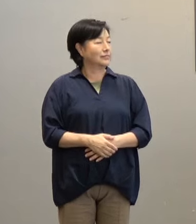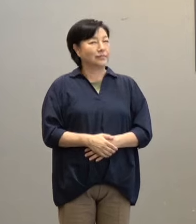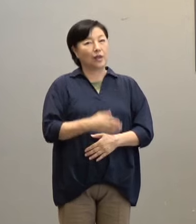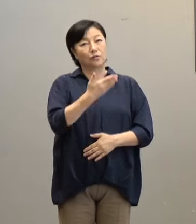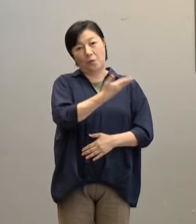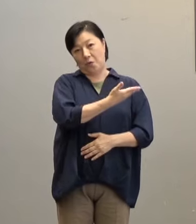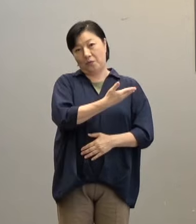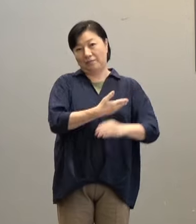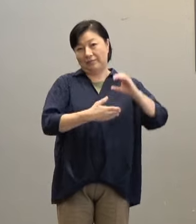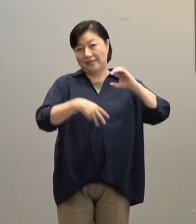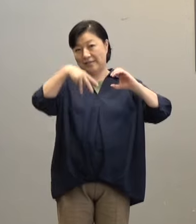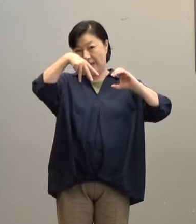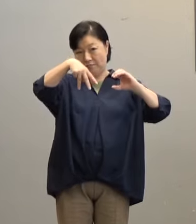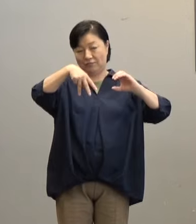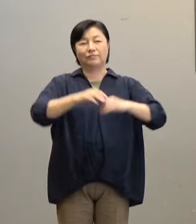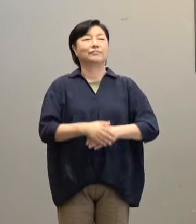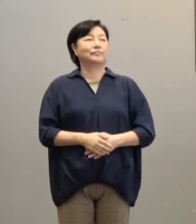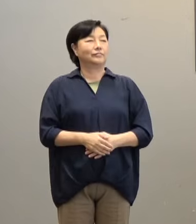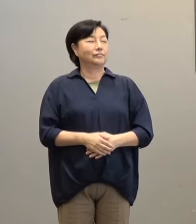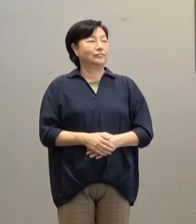という CM でございました。